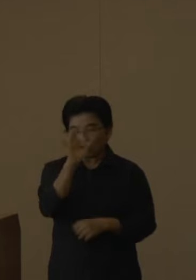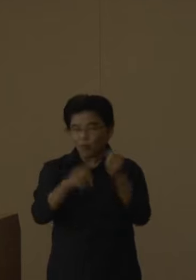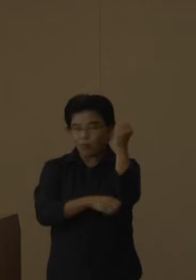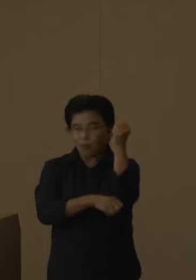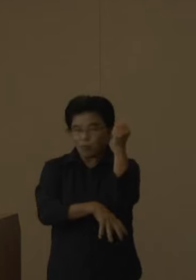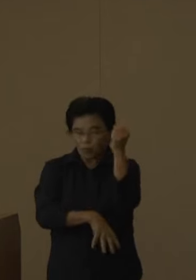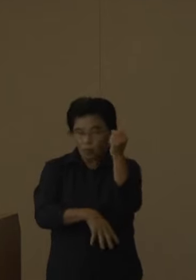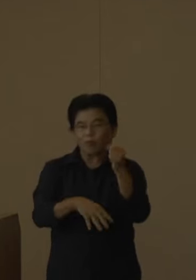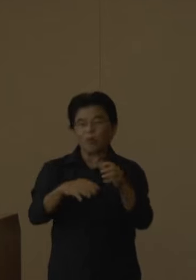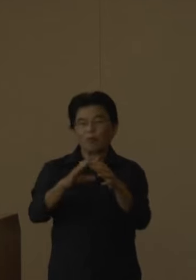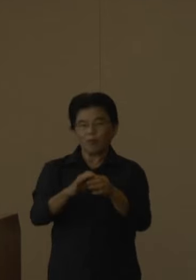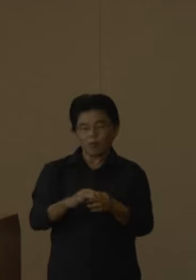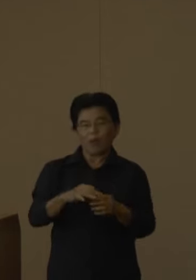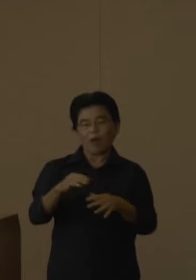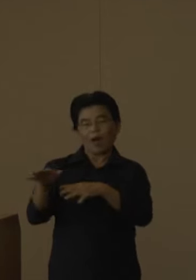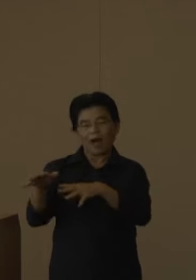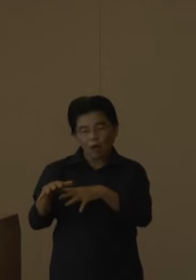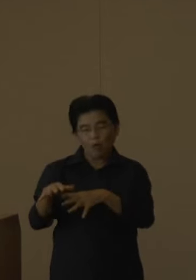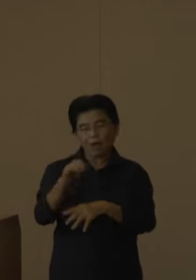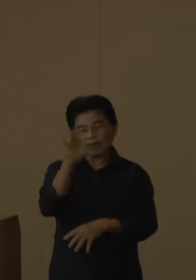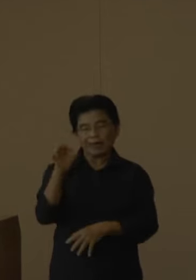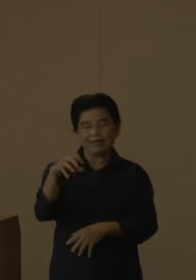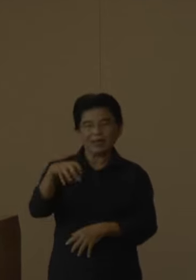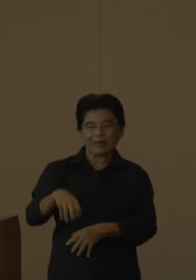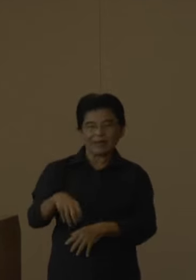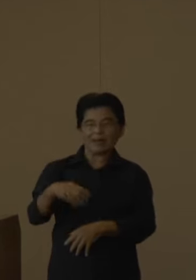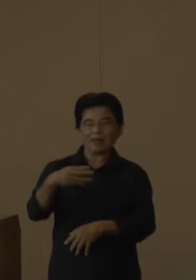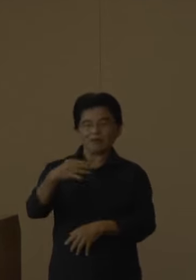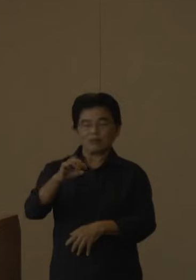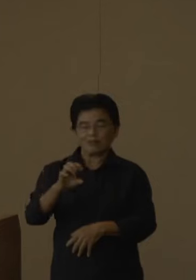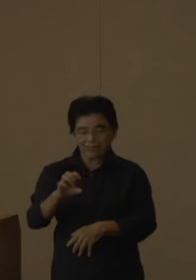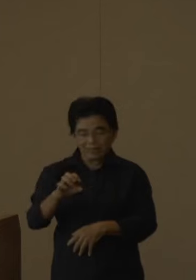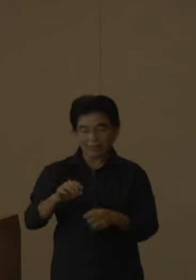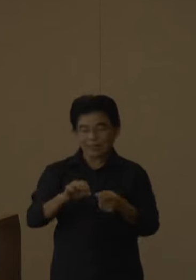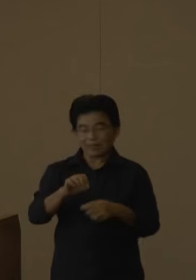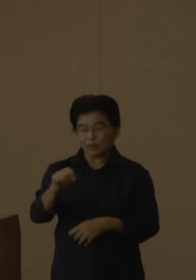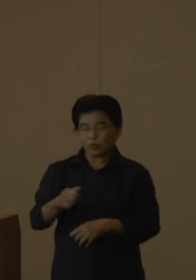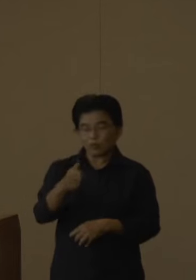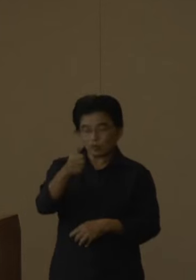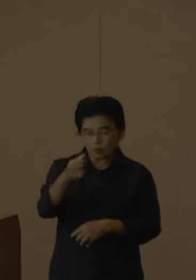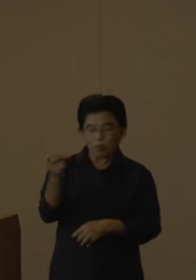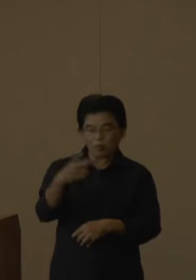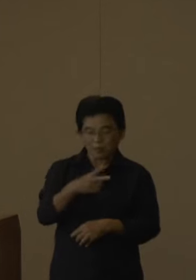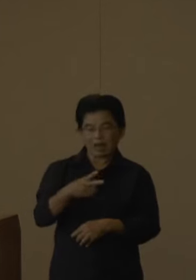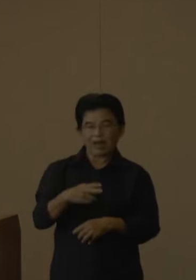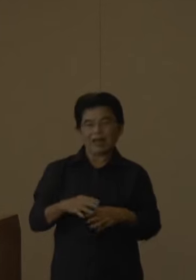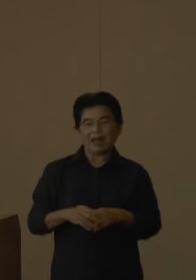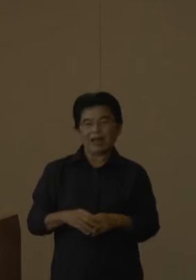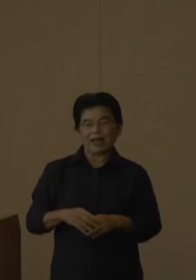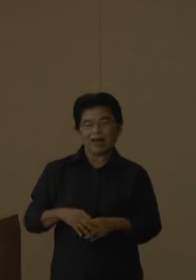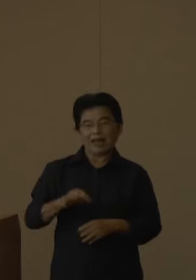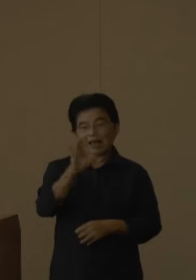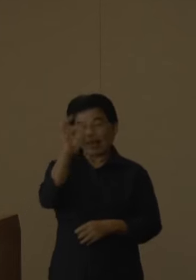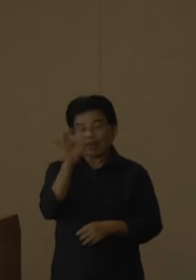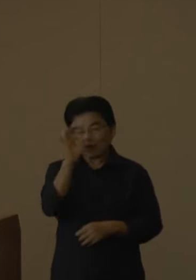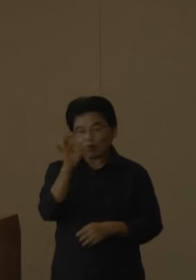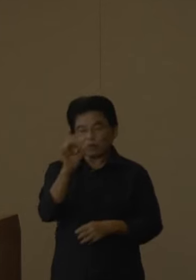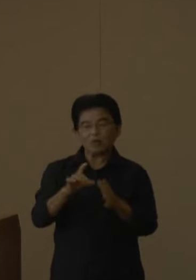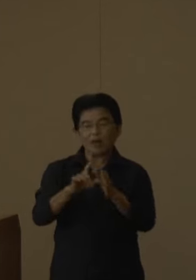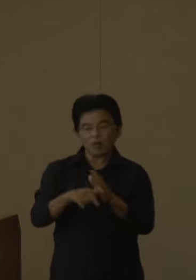ハワイ州観光局日本支局の三重バーレイ局長、環境の視点からは琉球大学の土屋